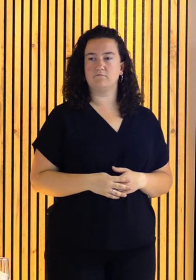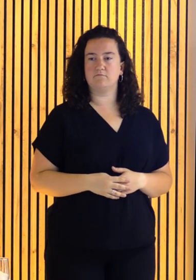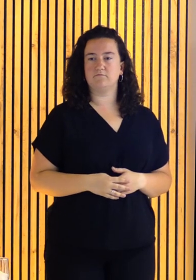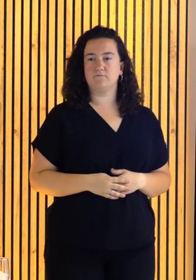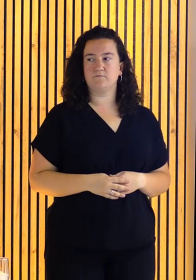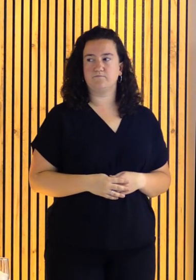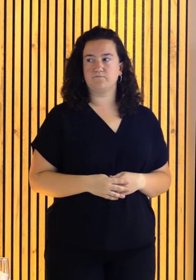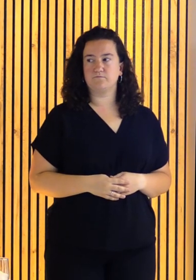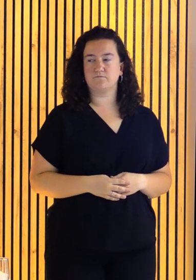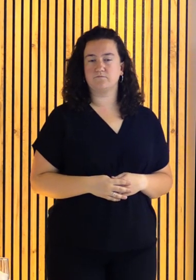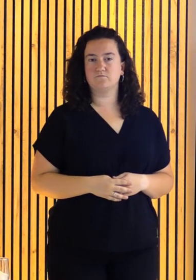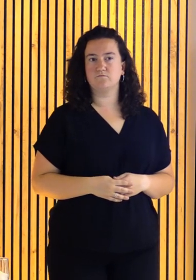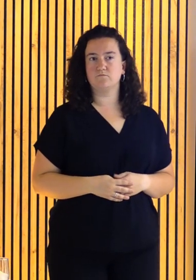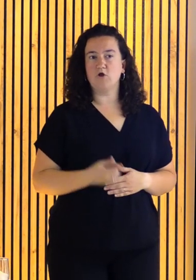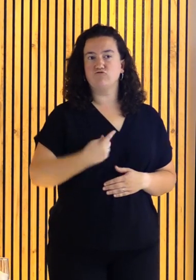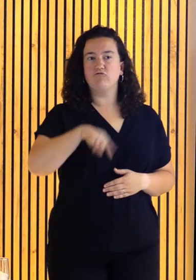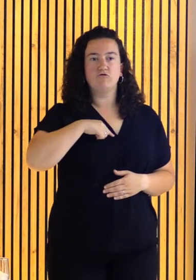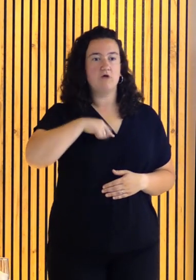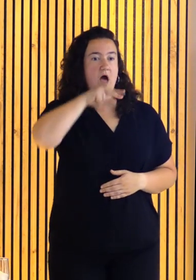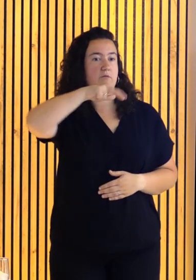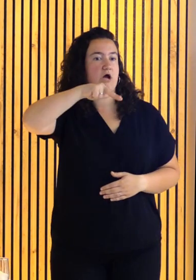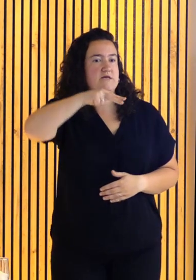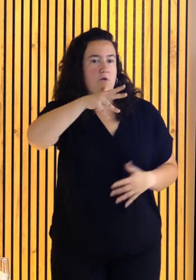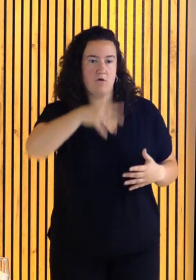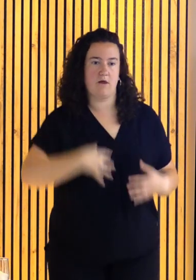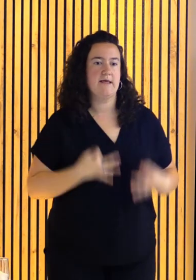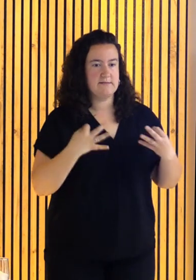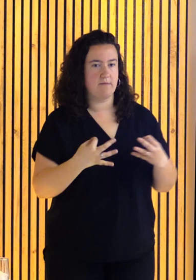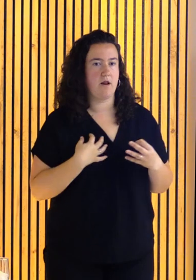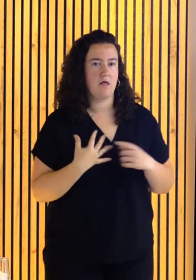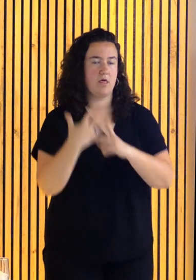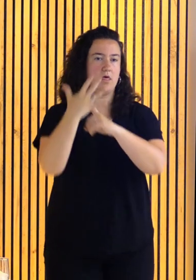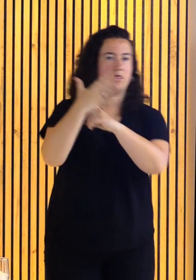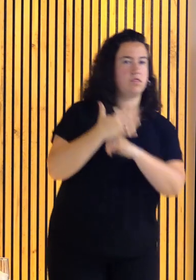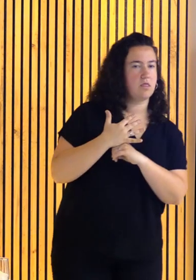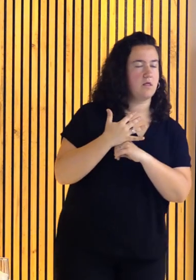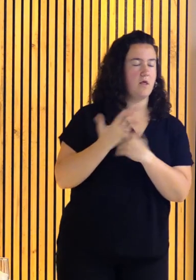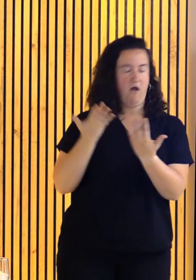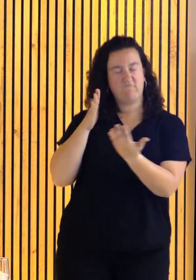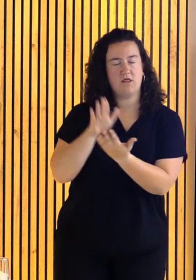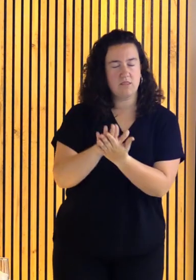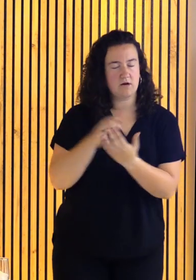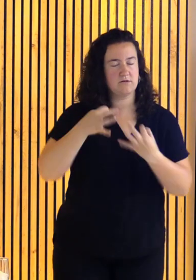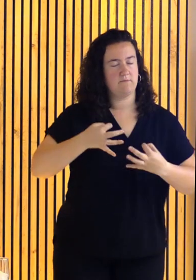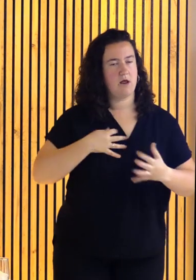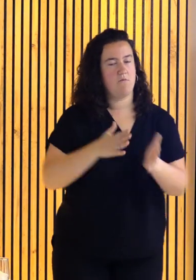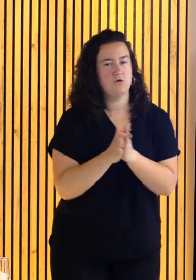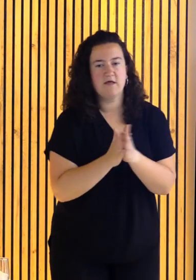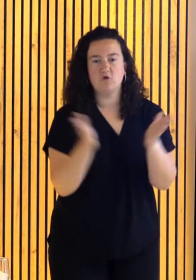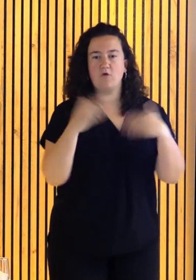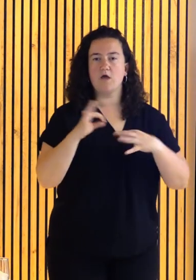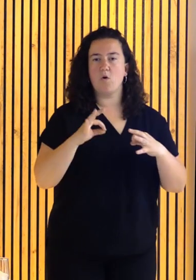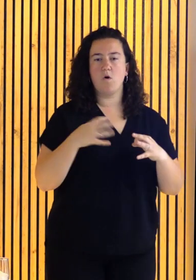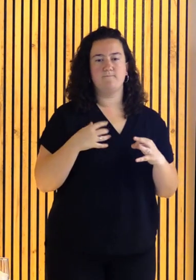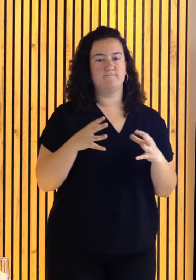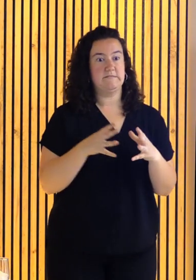ez gaudelako beti prest edo gogotsu edo indartsu ba, zapalkuntza bati aurre egiteko, egoera deseroso bati aurre egiteko, edo eskrez linguistikoari aurre